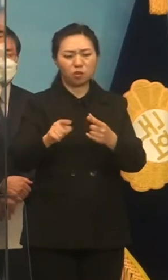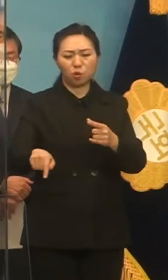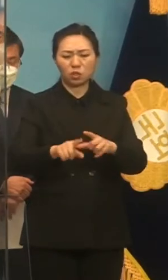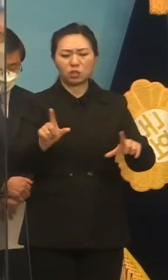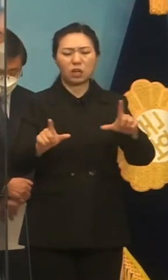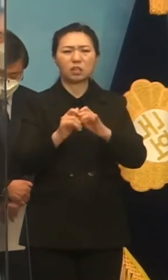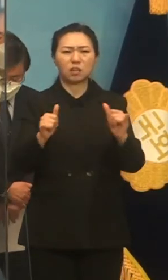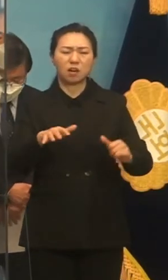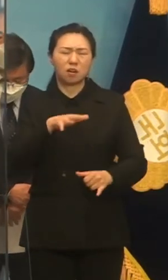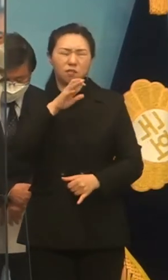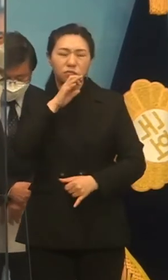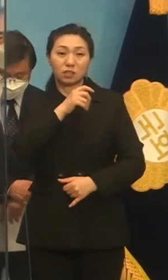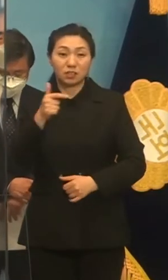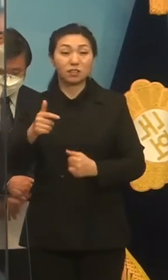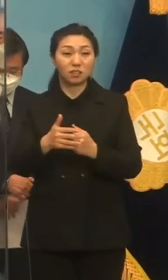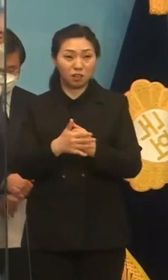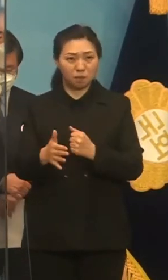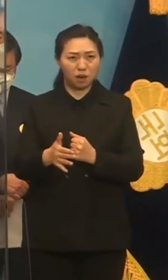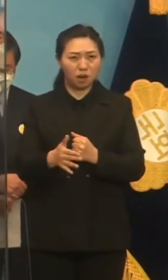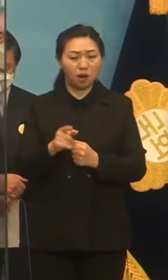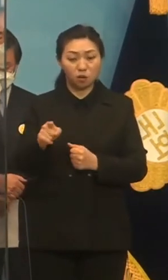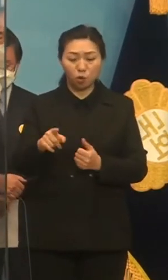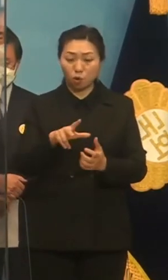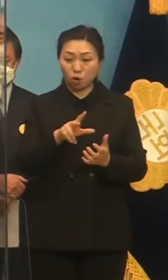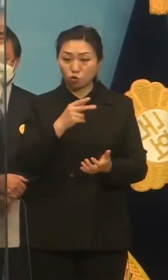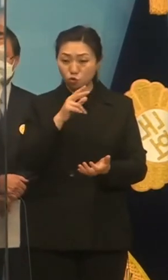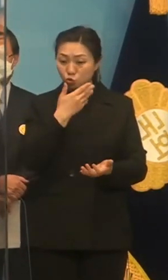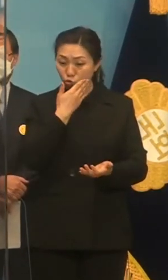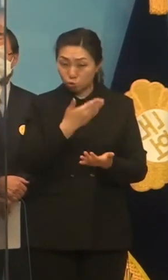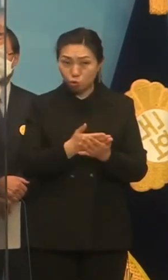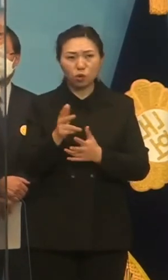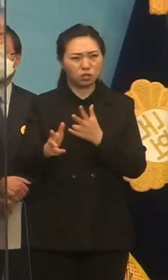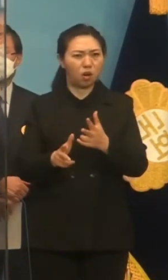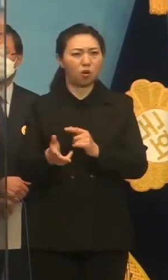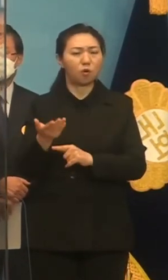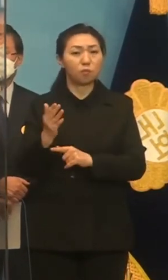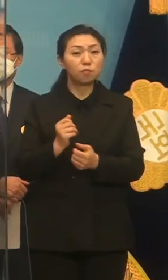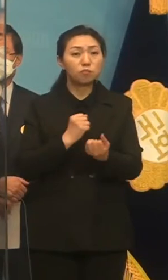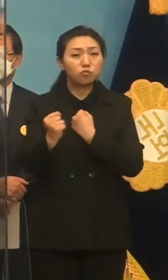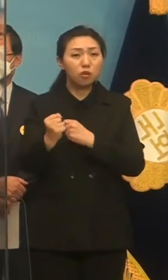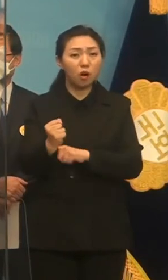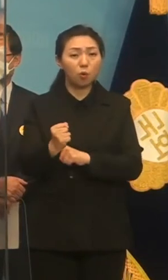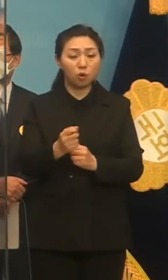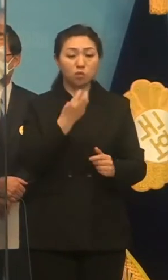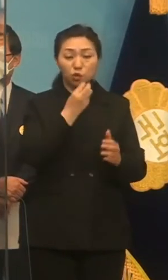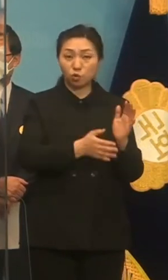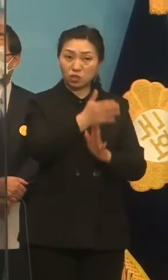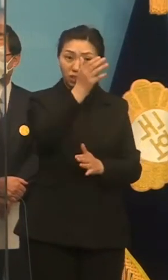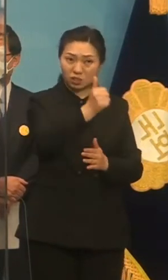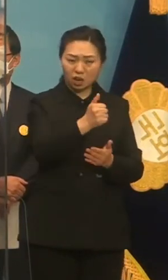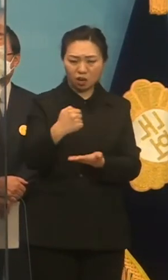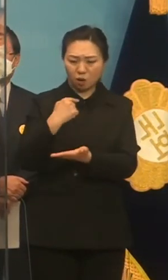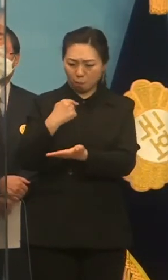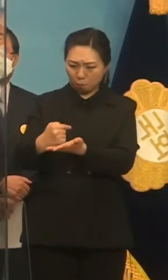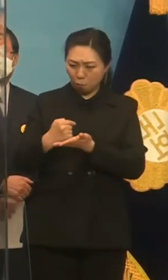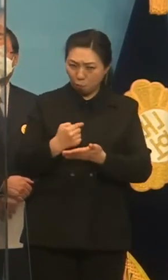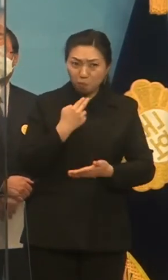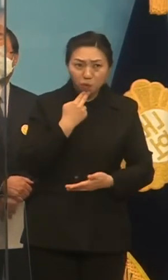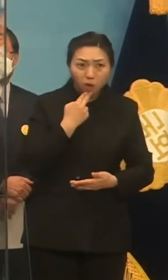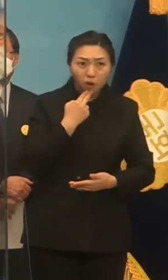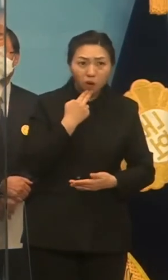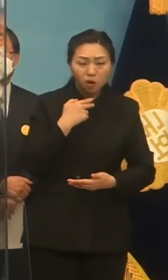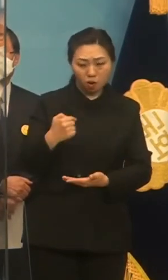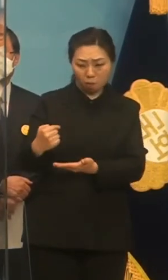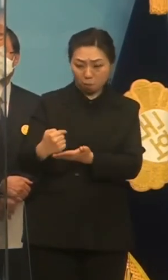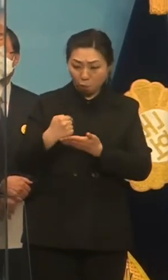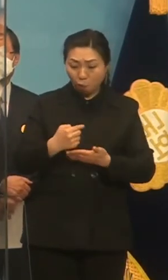시장 올해 하지 않았다면 그 자체로 이럴 생각은 문제이거나 아니라 그 과정과 생각하세요 는 어